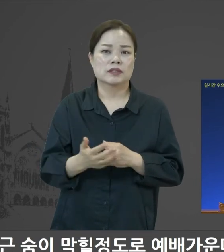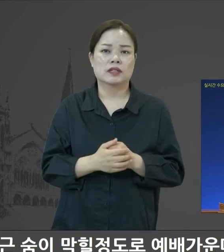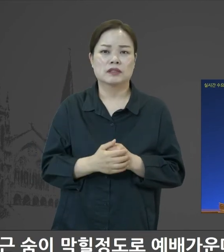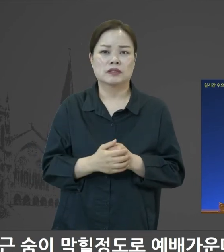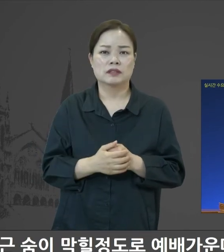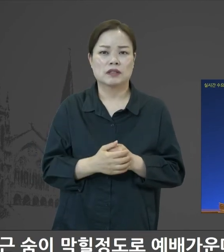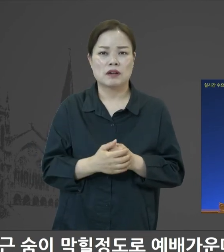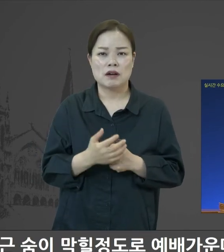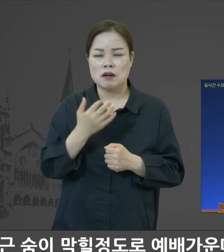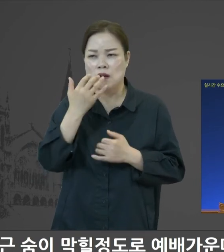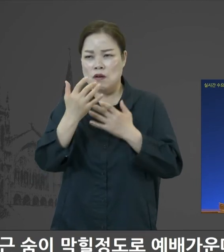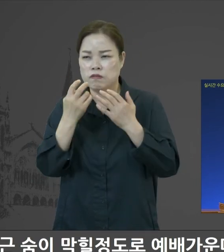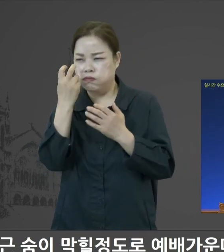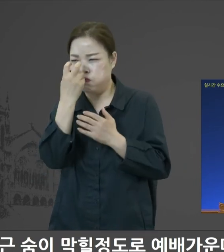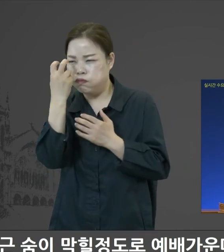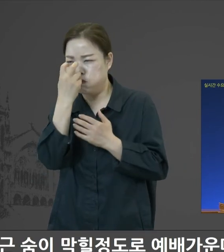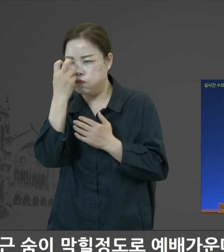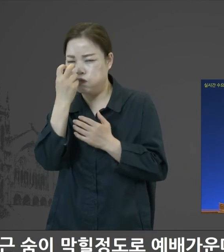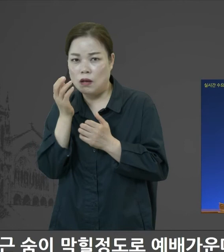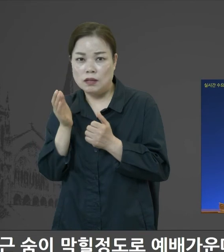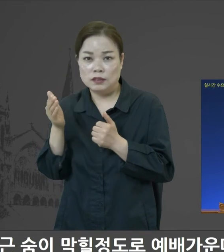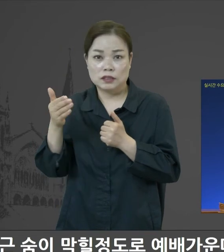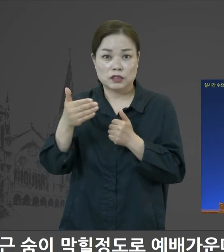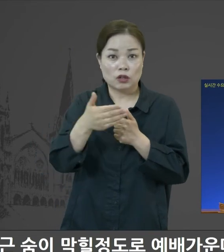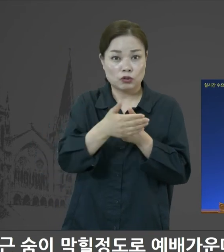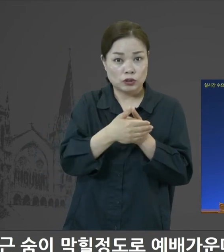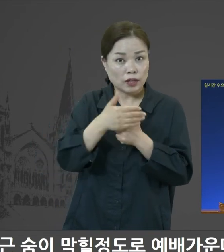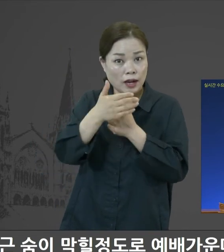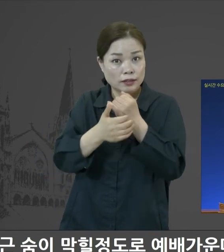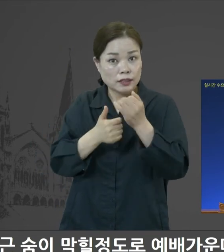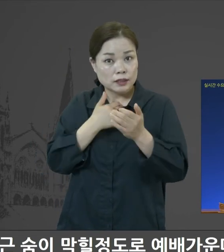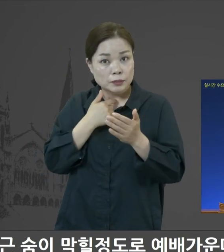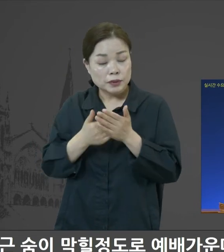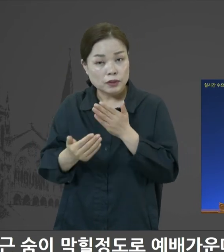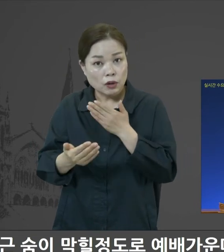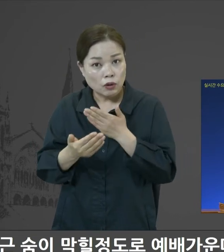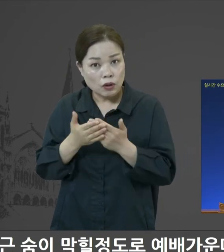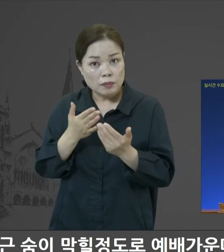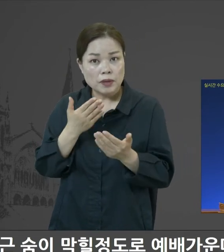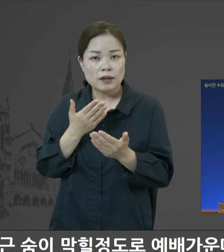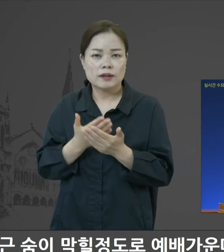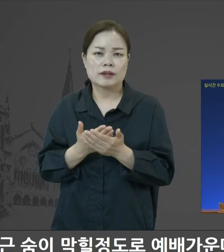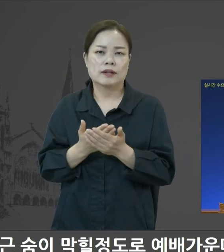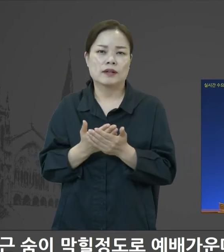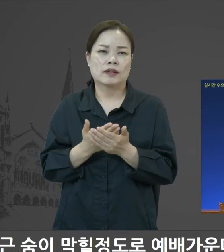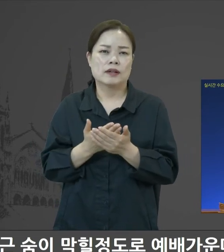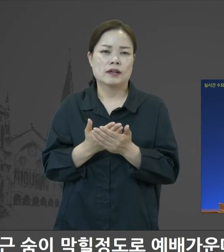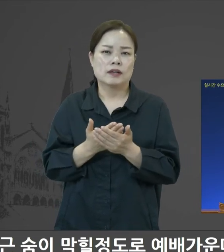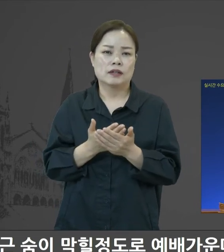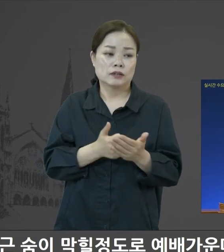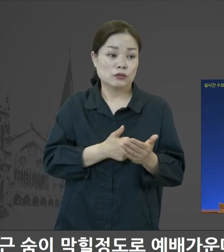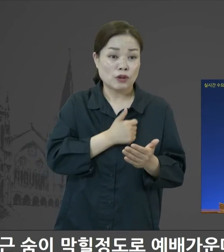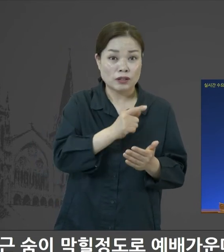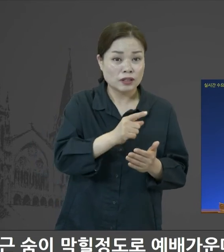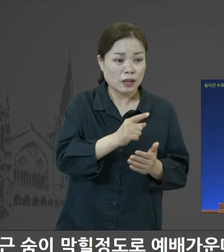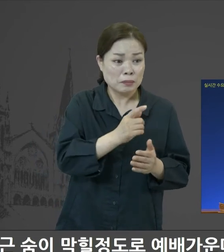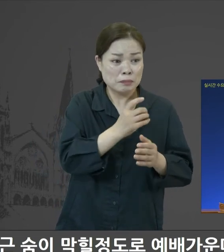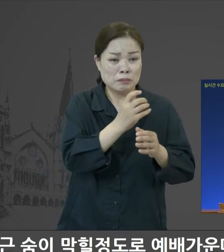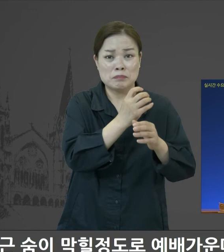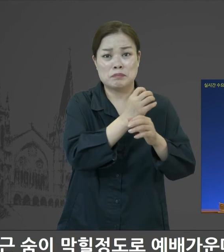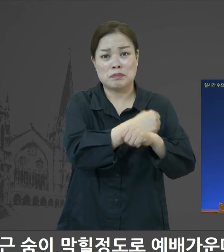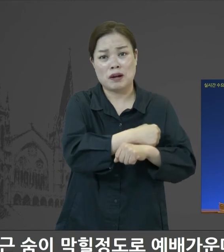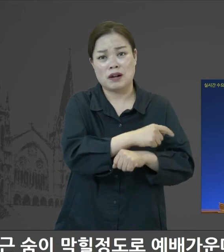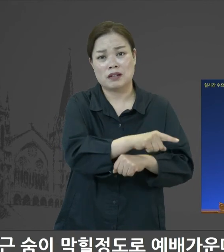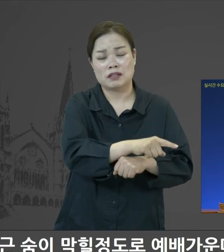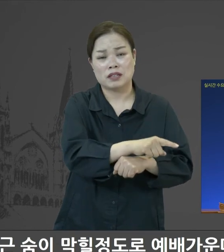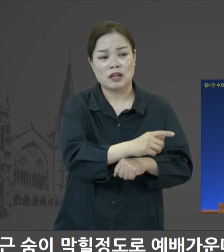불꽃 같은 눈동자로 우리를 지켜 바라보고 계시는 그 하나님을 경험하면서 그 앞에 화로다, 내가 망하게 되었도다